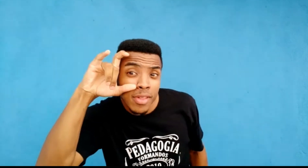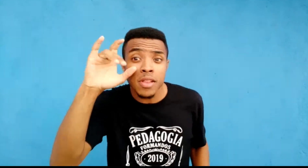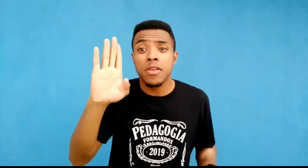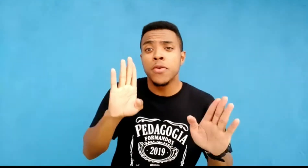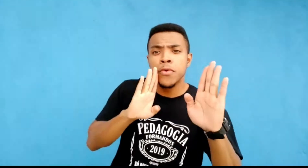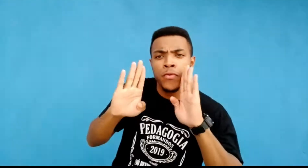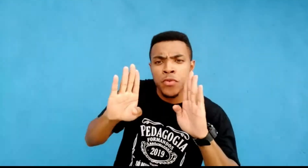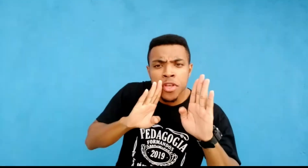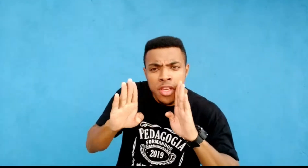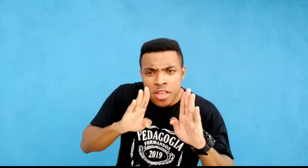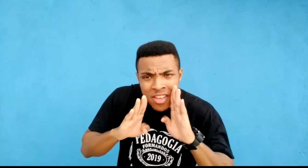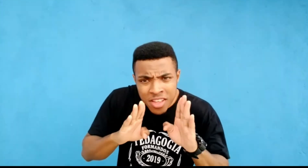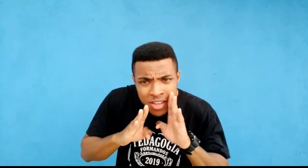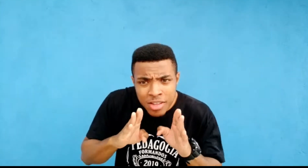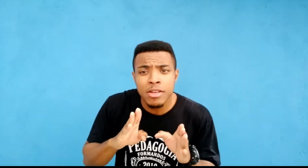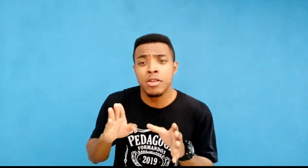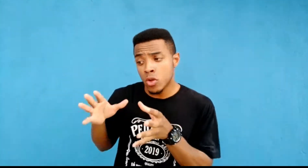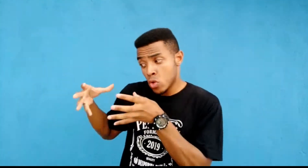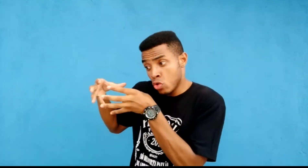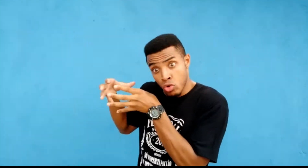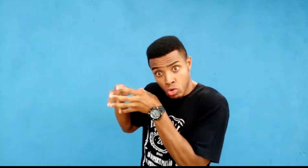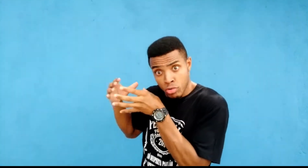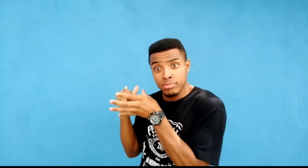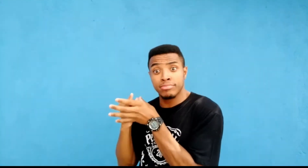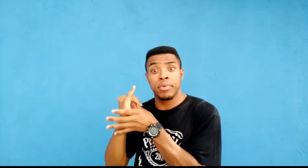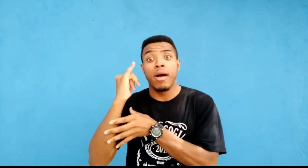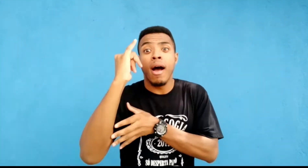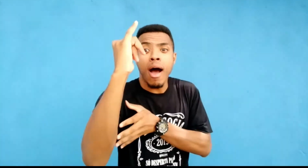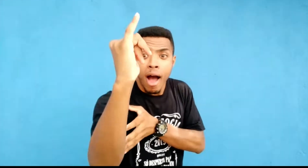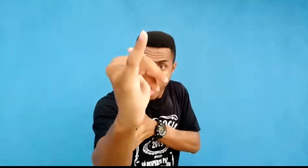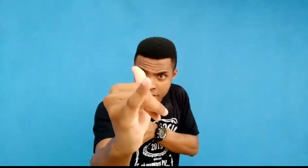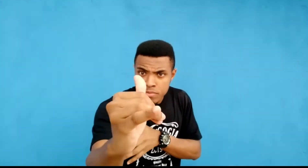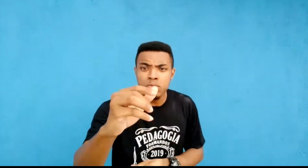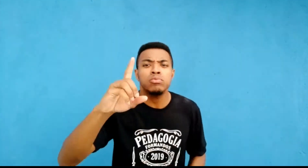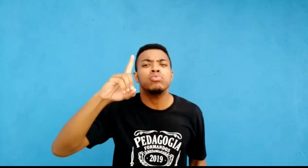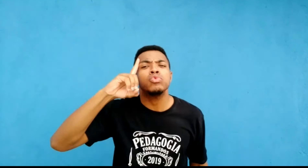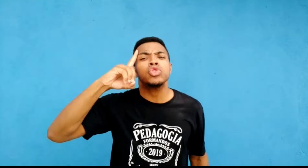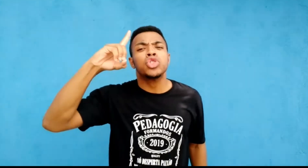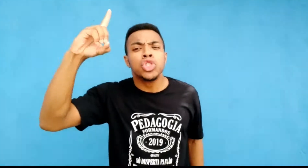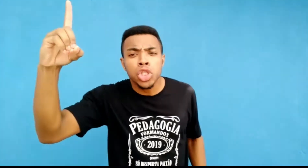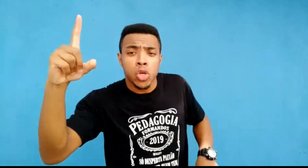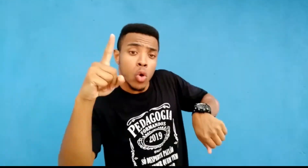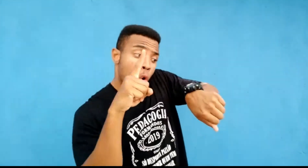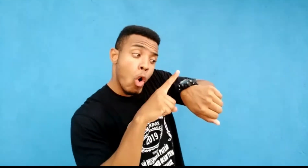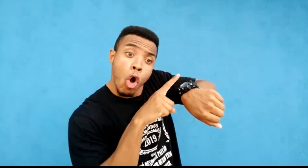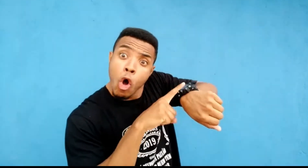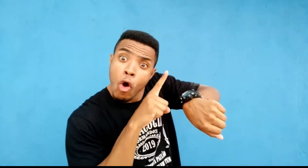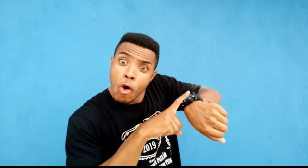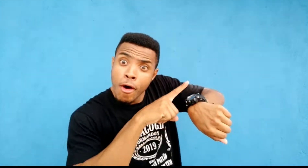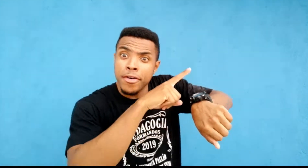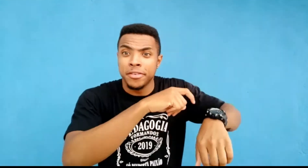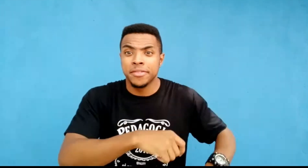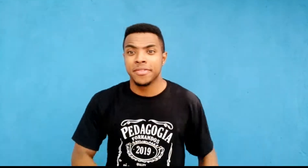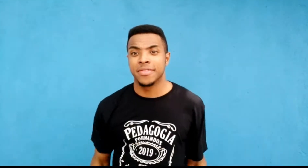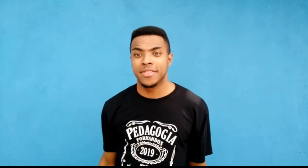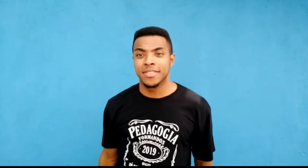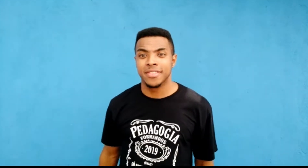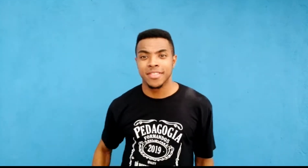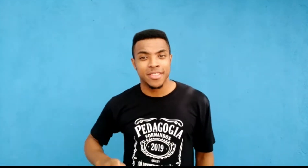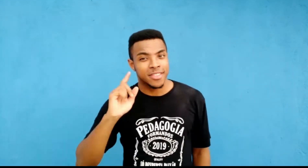no Face da ADA, porque é lá que nós estaremos divulgando para vocês os dias e horários das atividades.